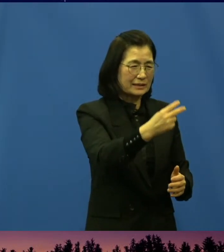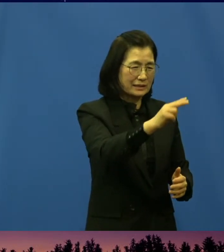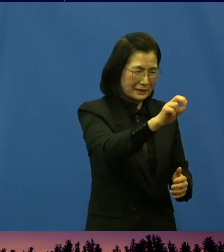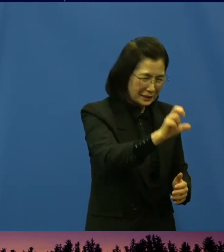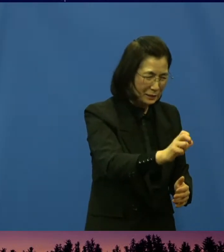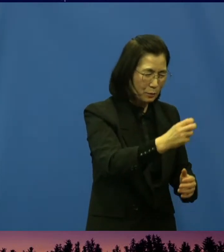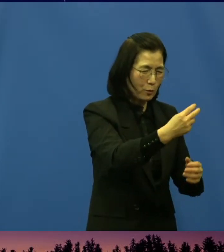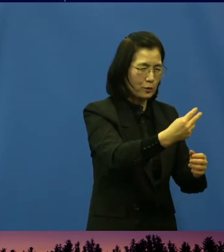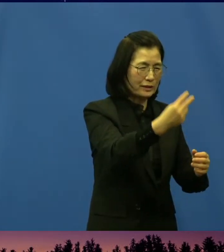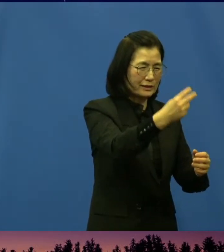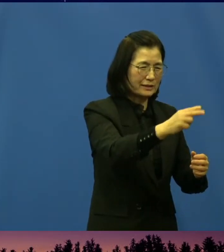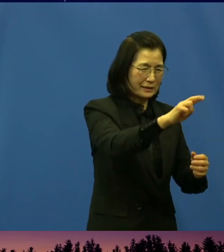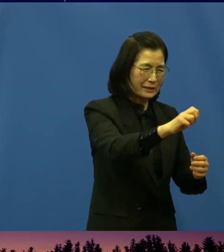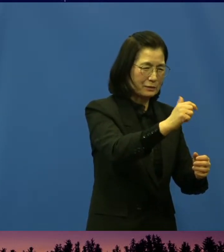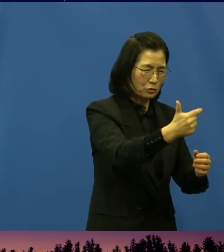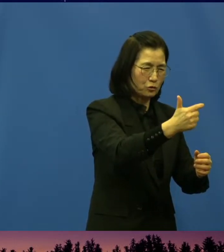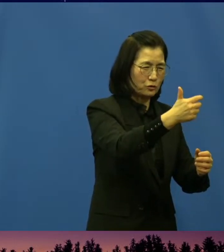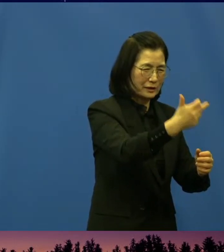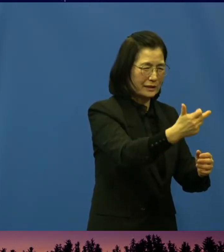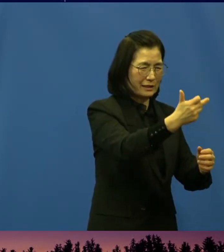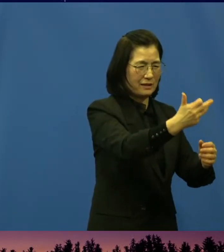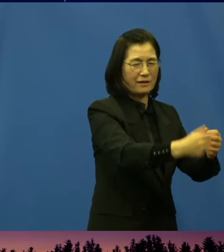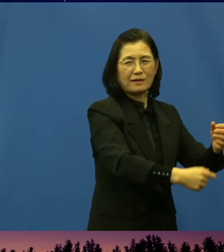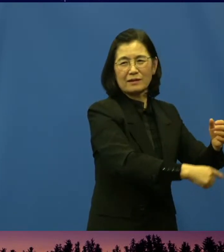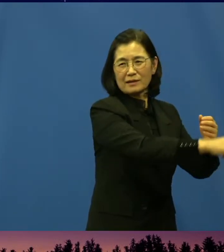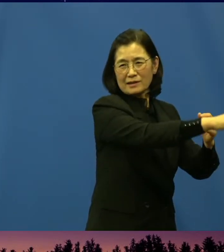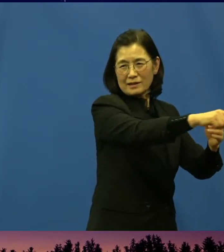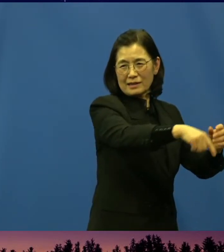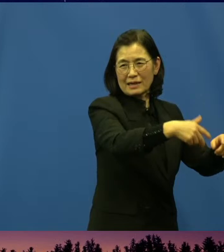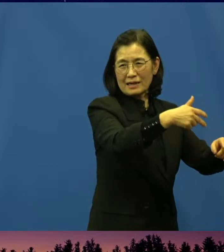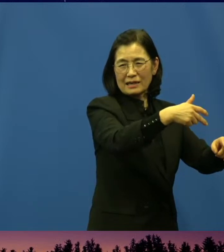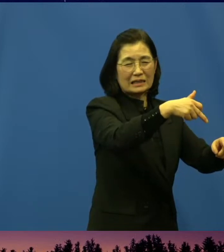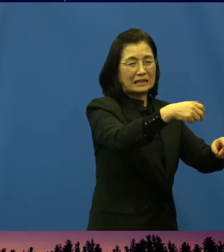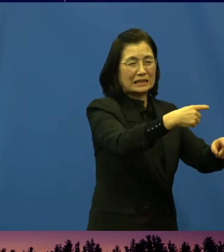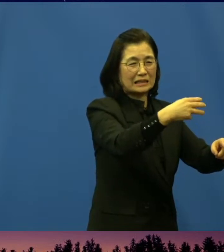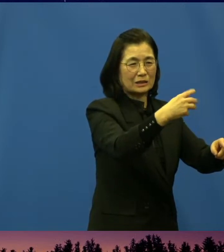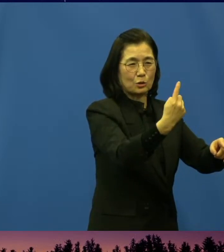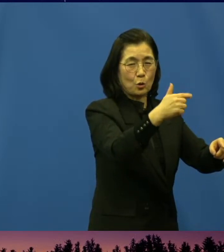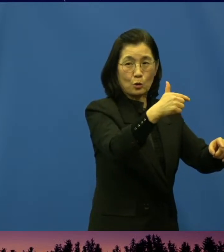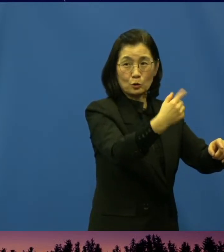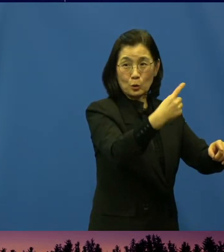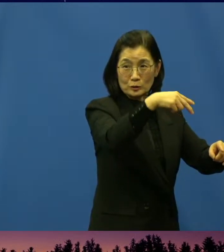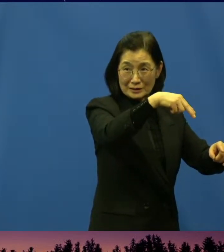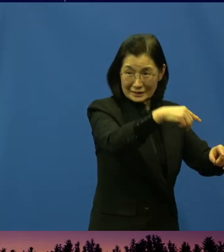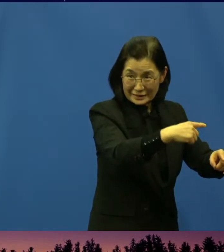보면 그게예요. 근데 이 카이로스의 시간은 다르다는 거예요.